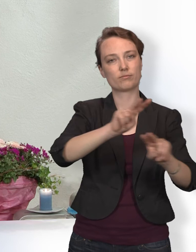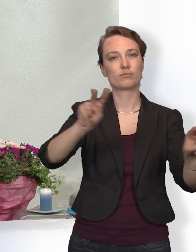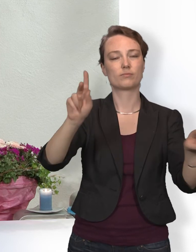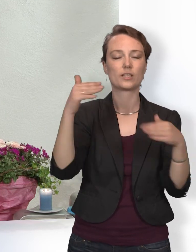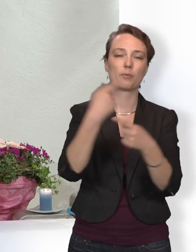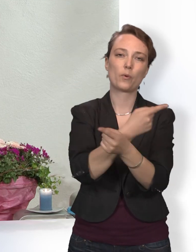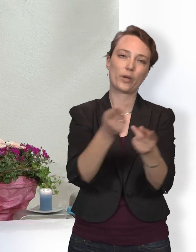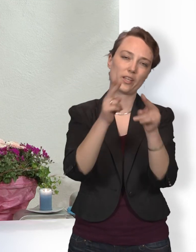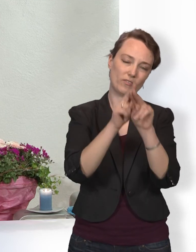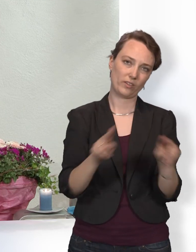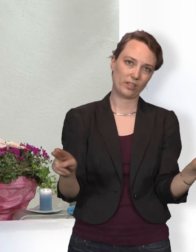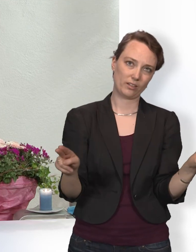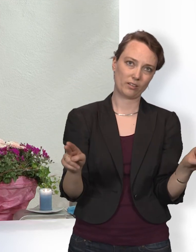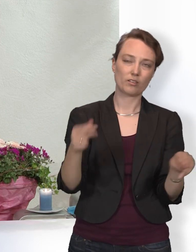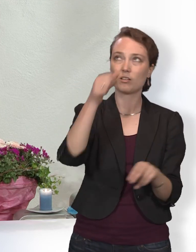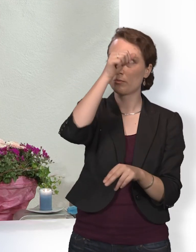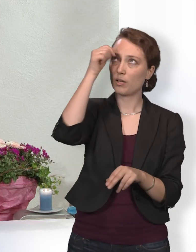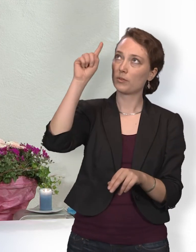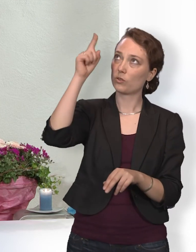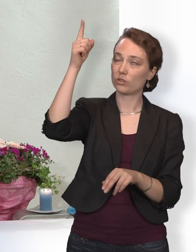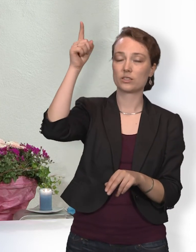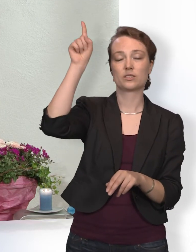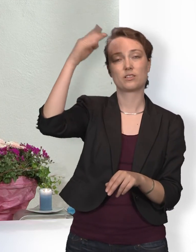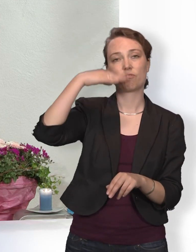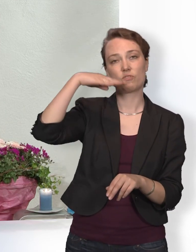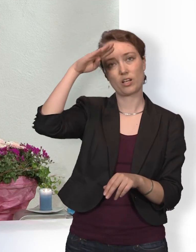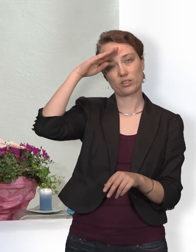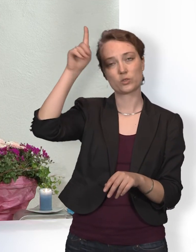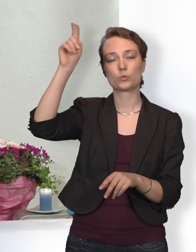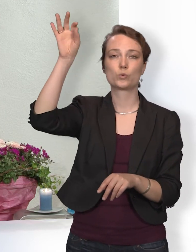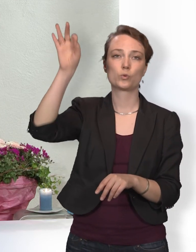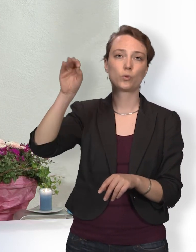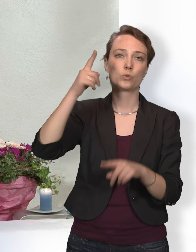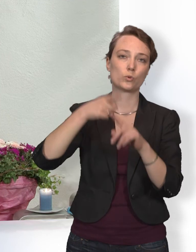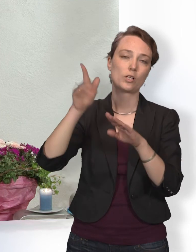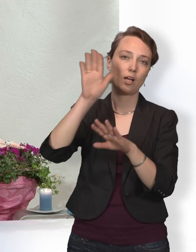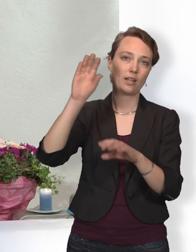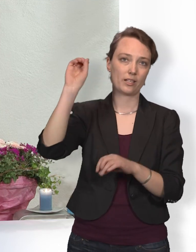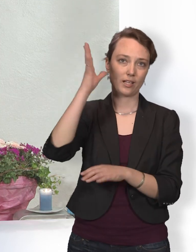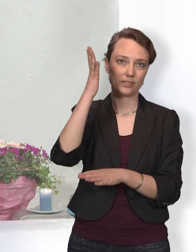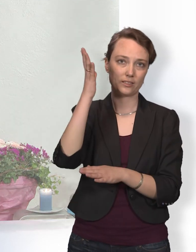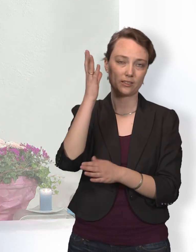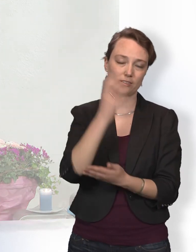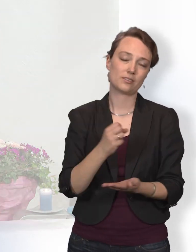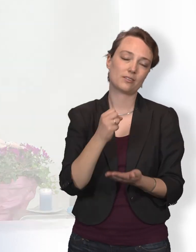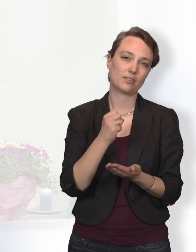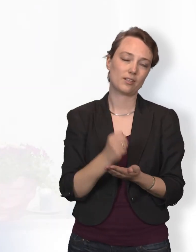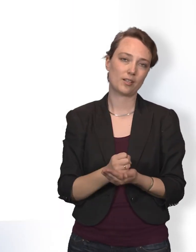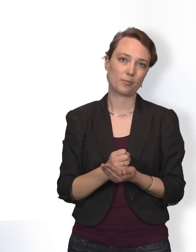Im Namen Gottes, des Vaters und des Sohnes und des Heiligen Geistes. Amen.